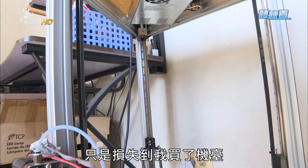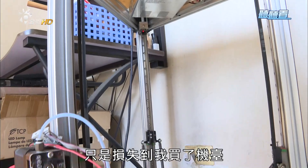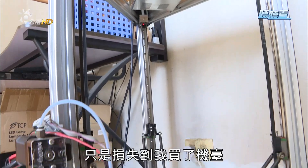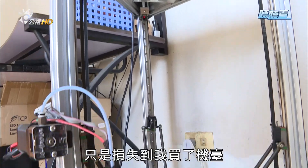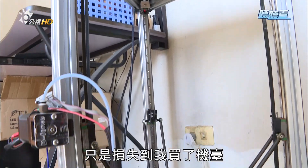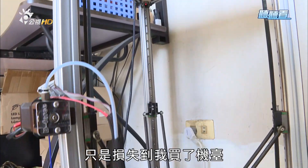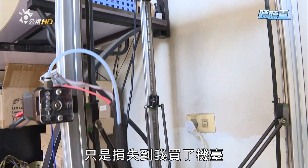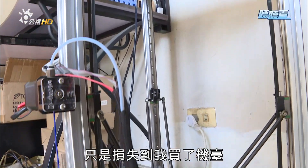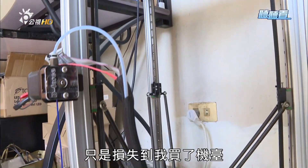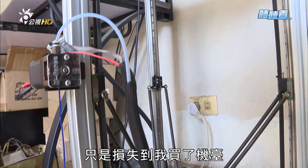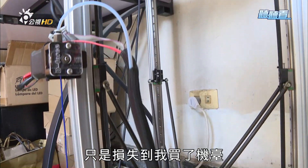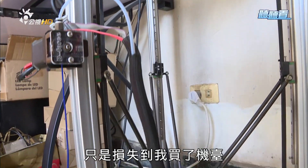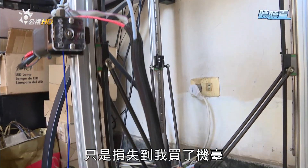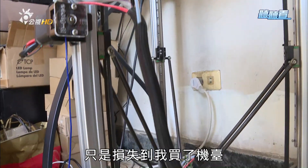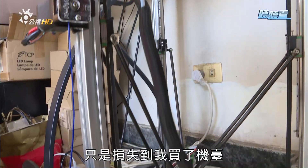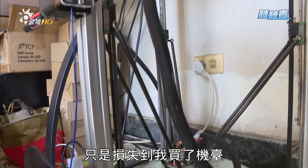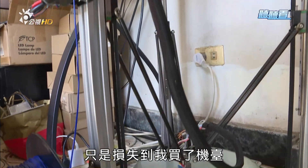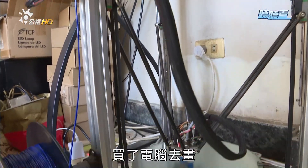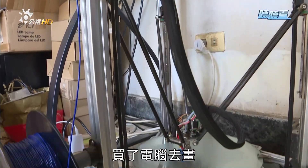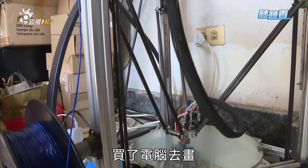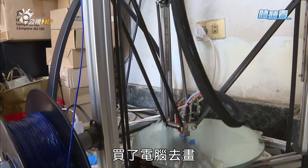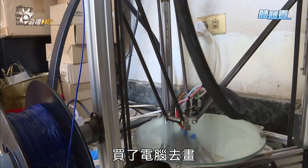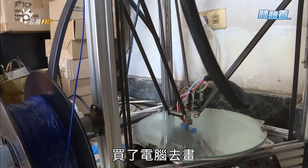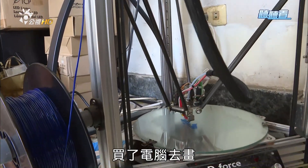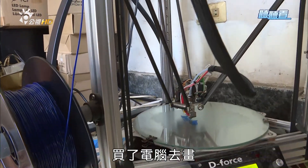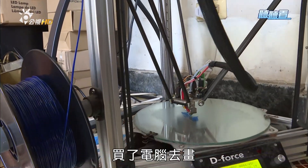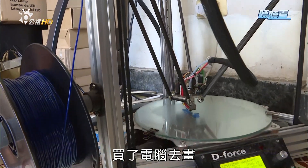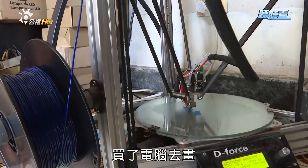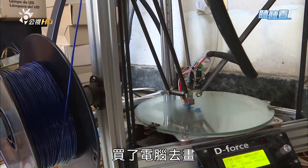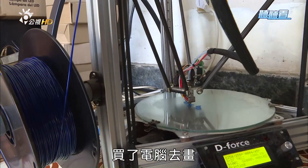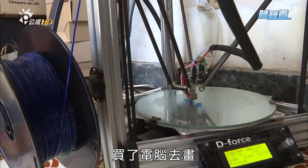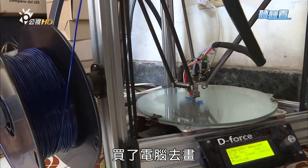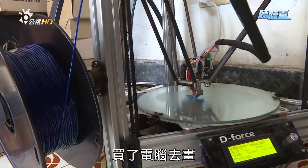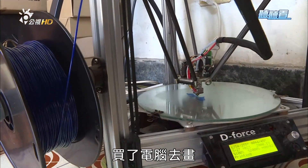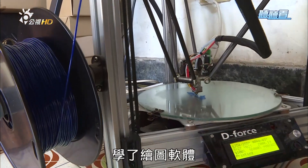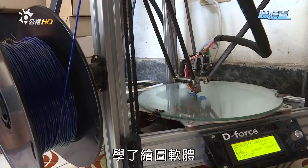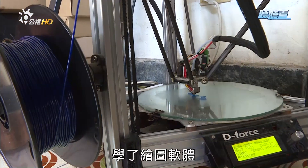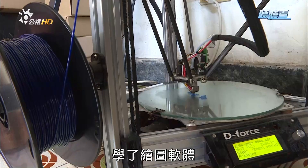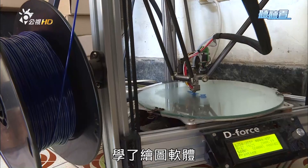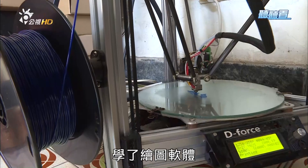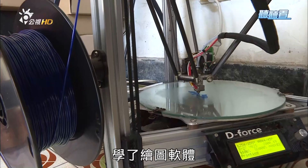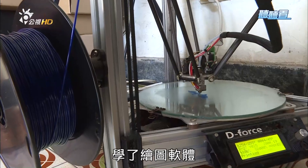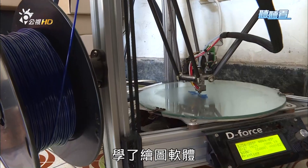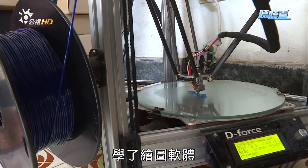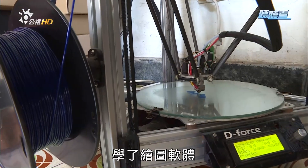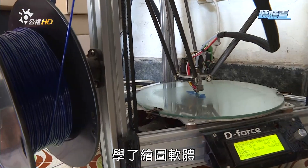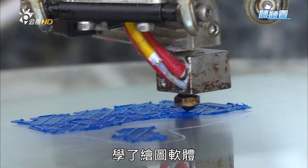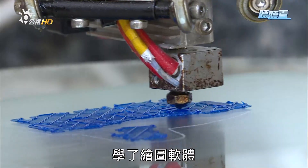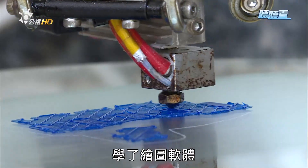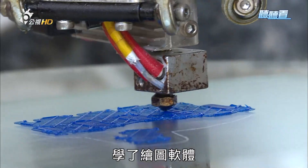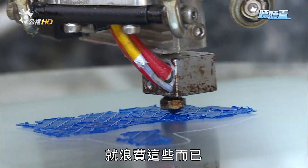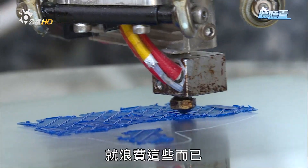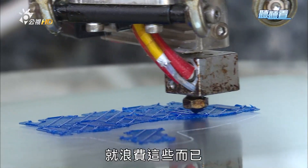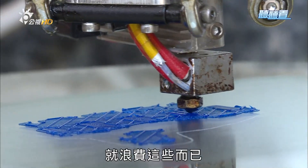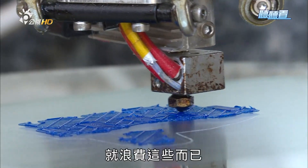损失到我买了机台，买了电脑去画，学了绘图软体，就浪费这些